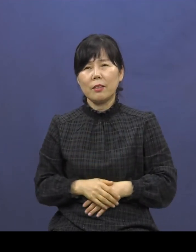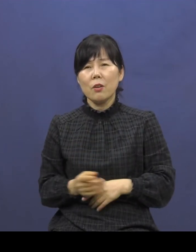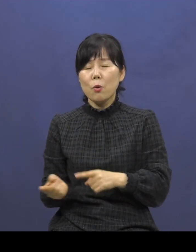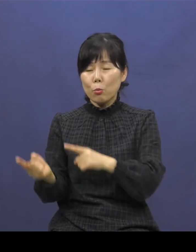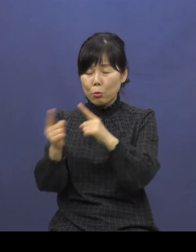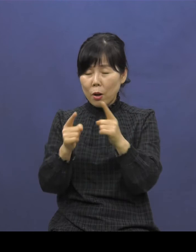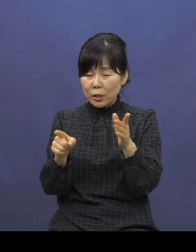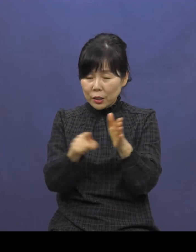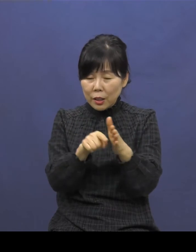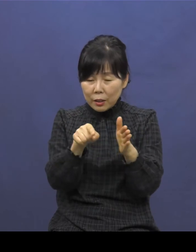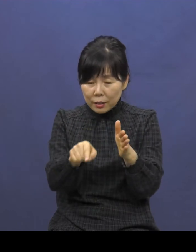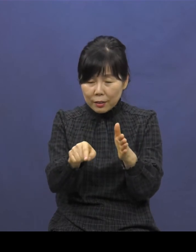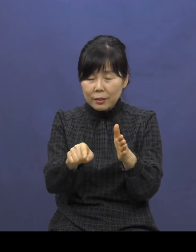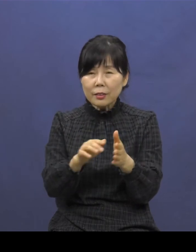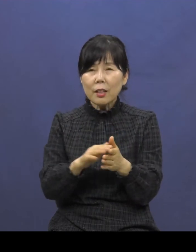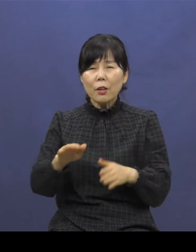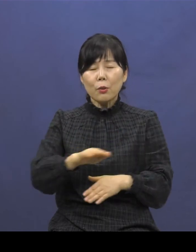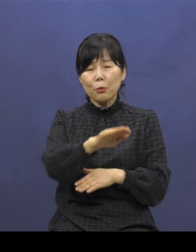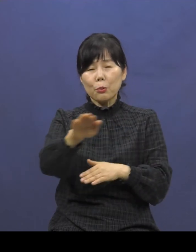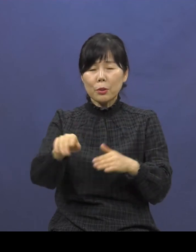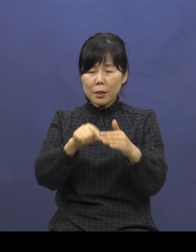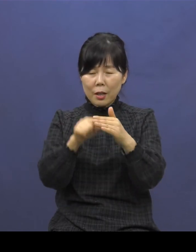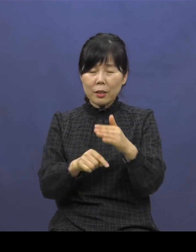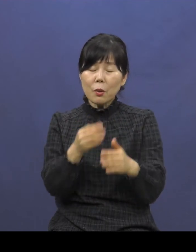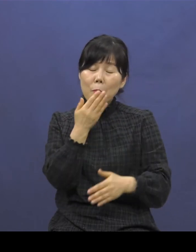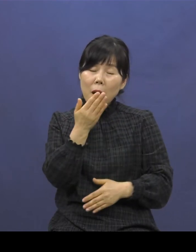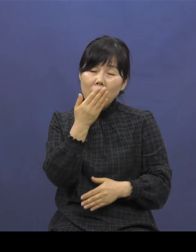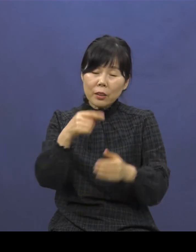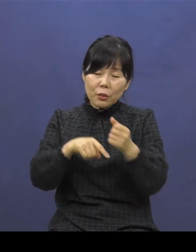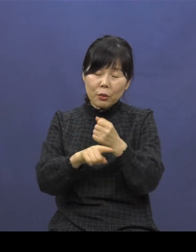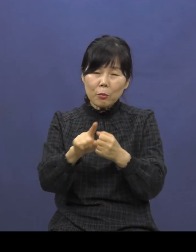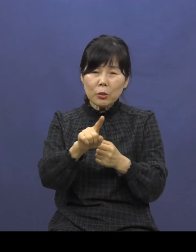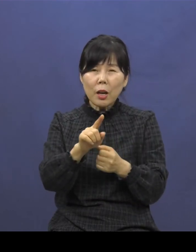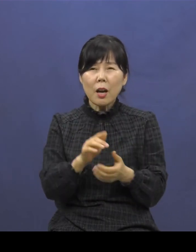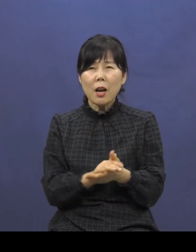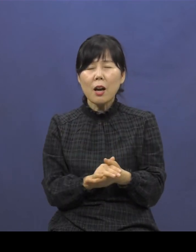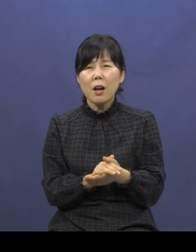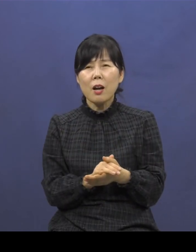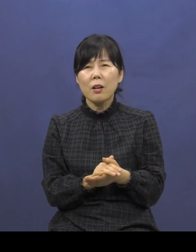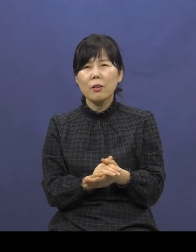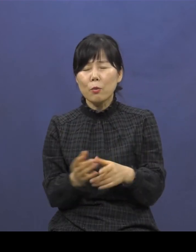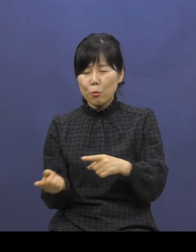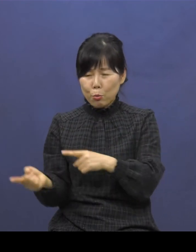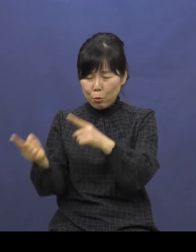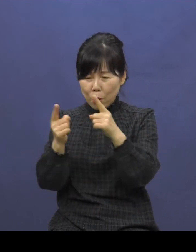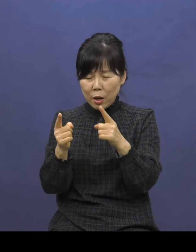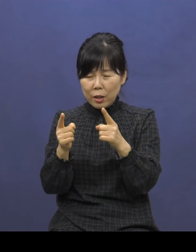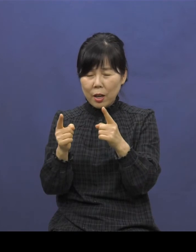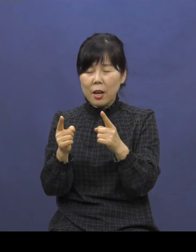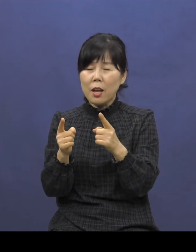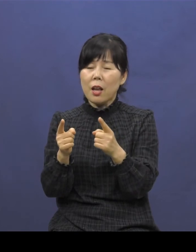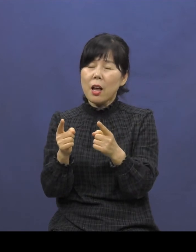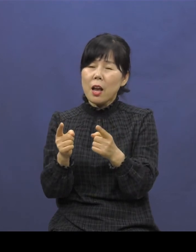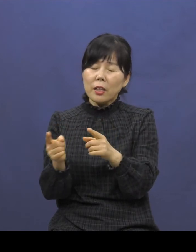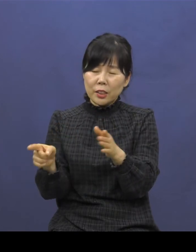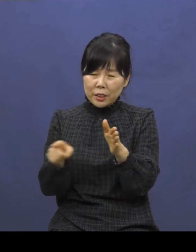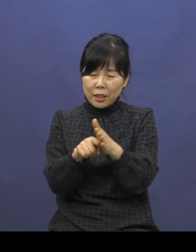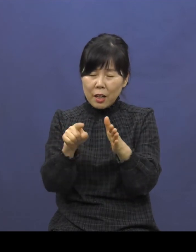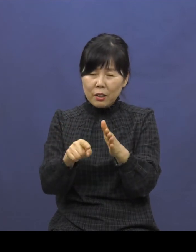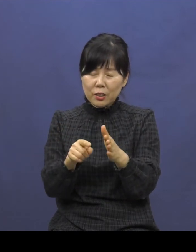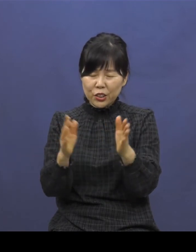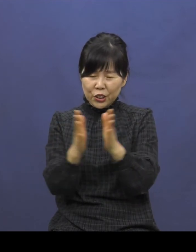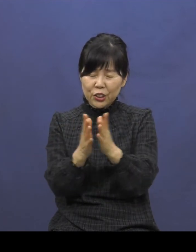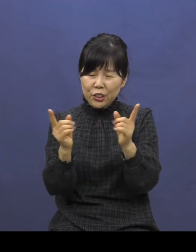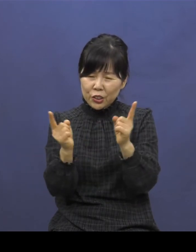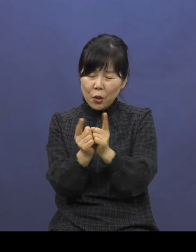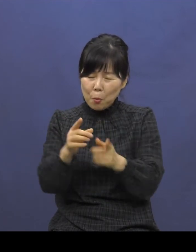여러분, 부활신앙, 이것이 정말 우리 가운데 가능한 것은요, 바로 이 부활의 신앙의 이야기를 친히